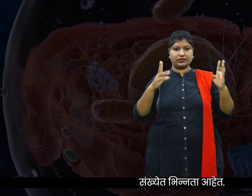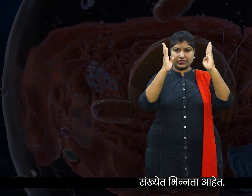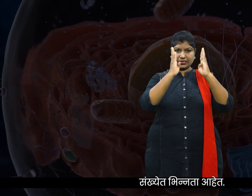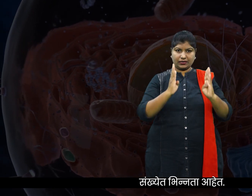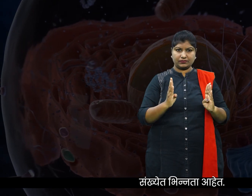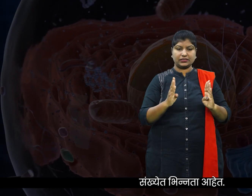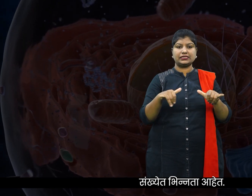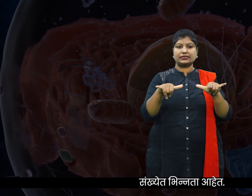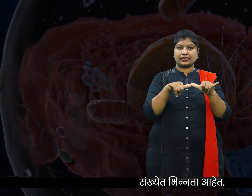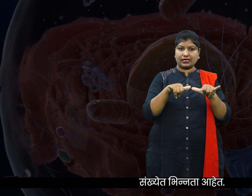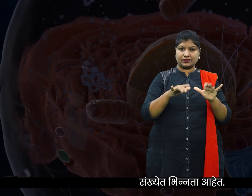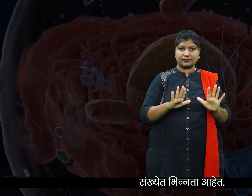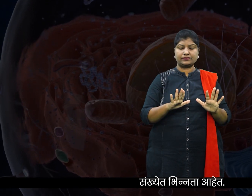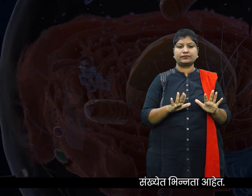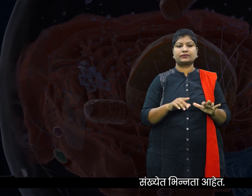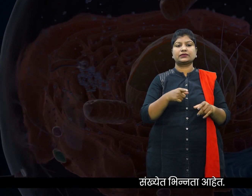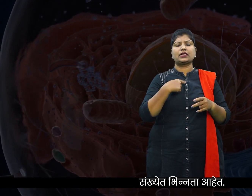आहेत.